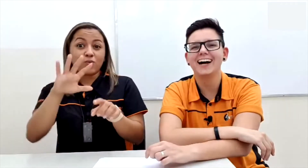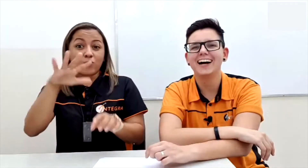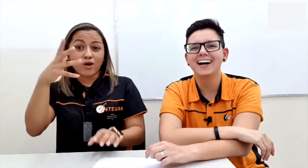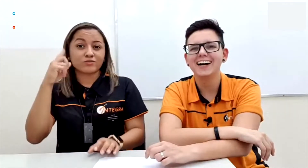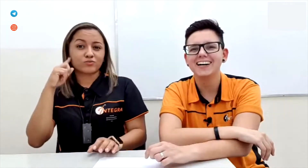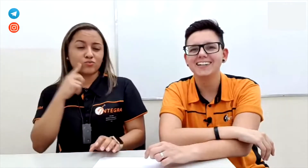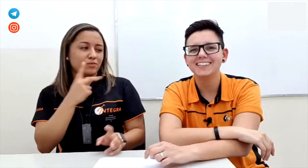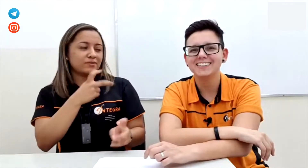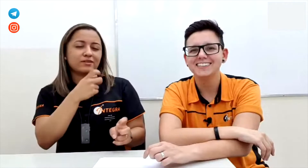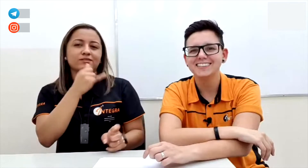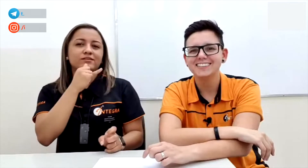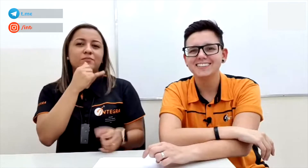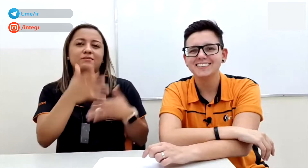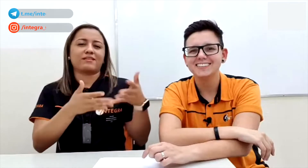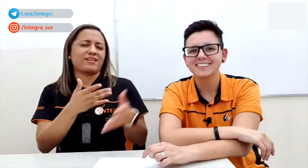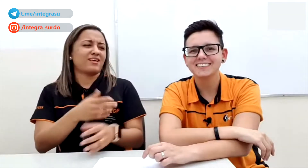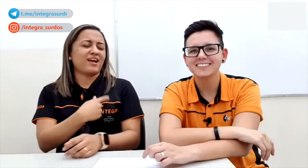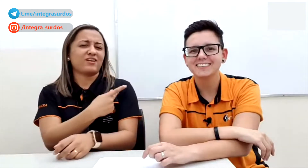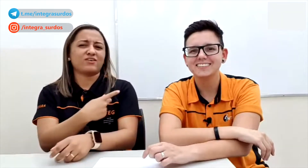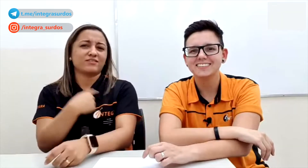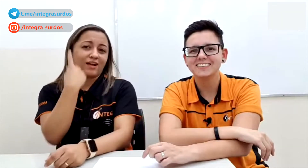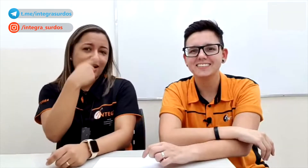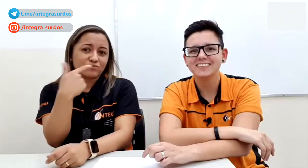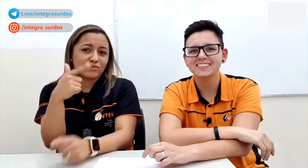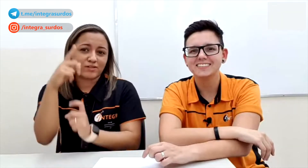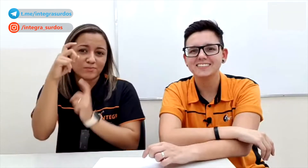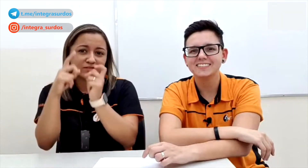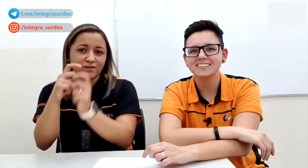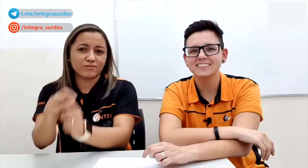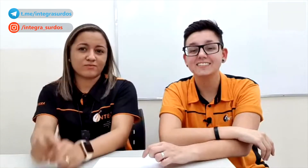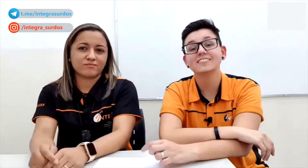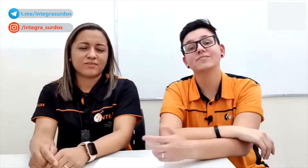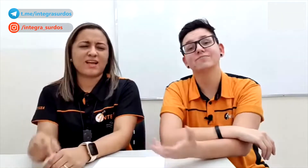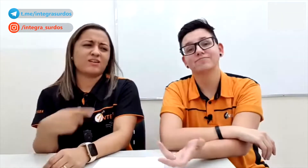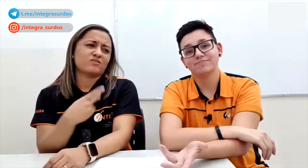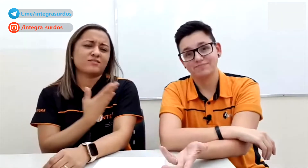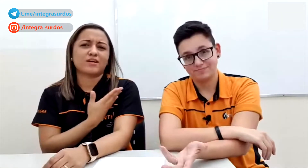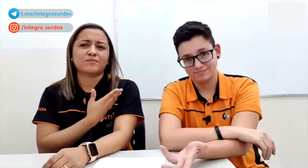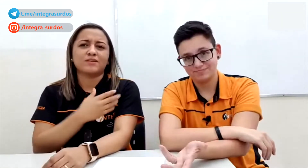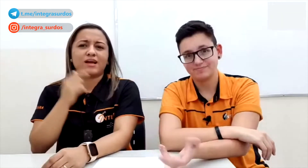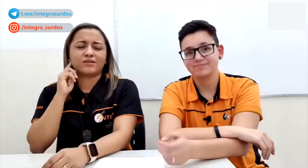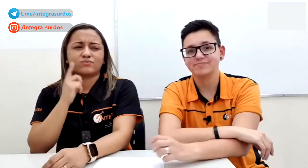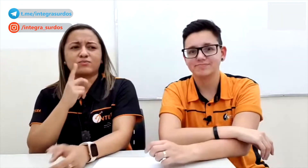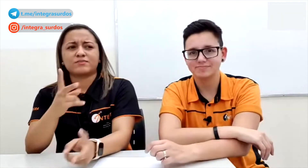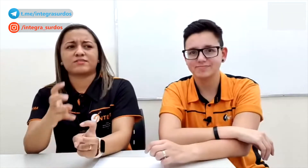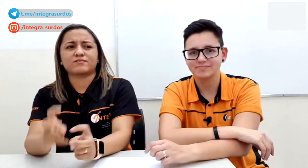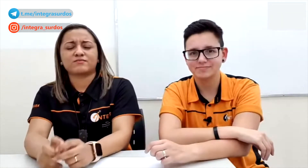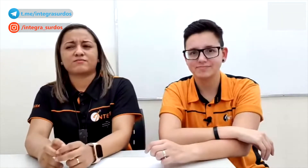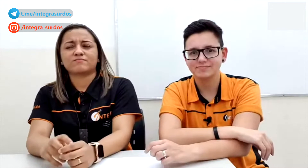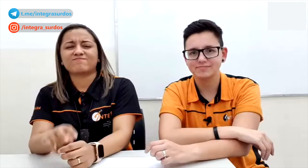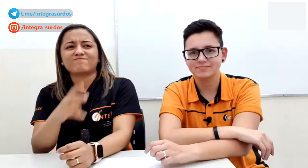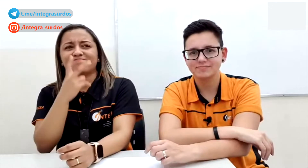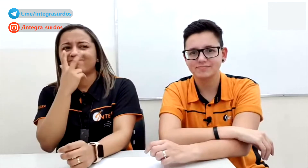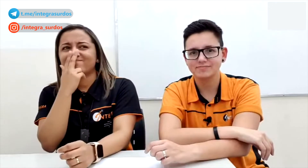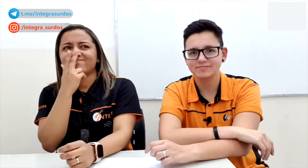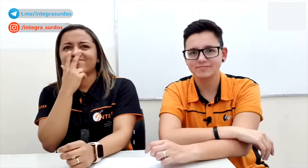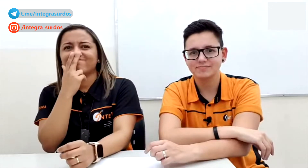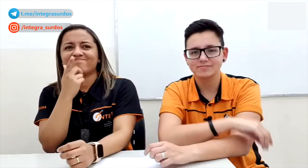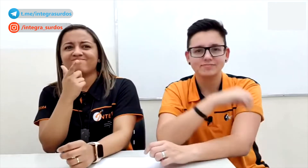Acontece, sim. Às vezes o surdo percebe, né, que não tem expressão. Ah, somos amigos.